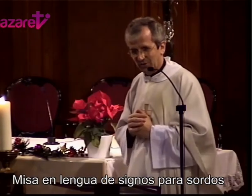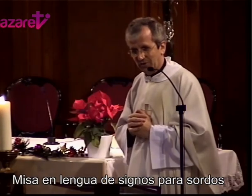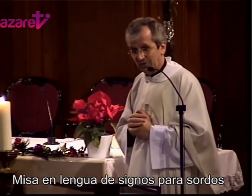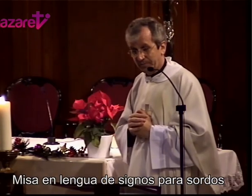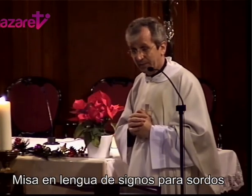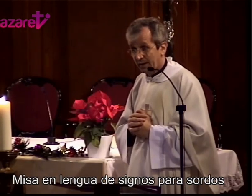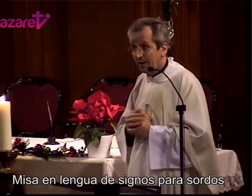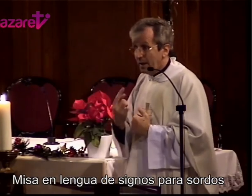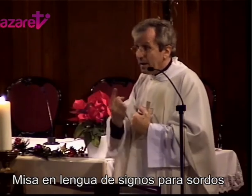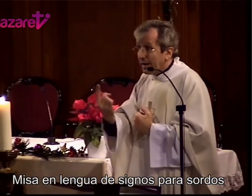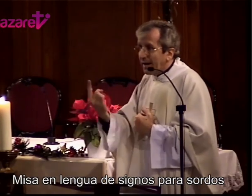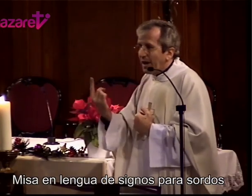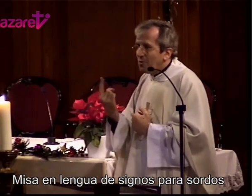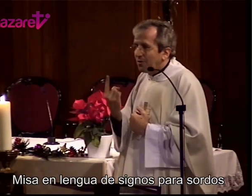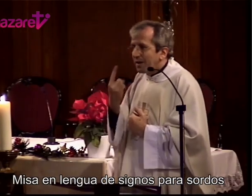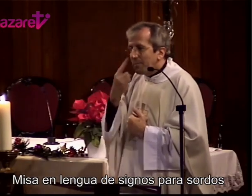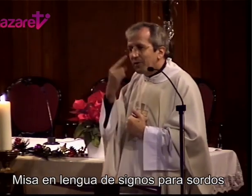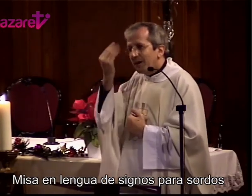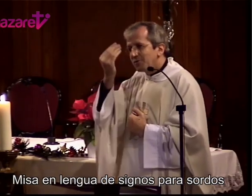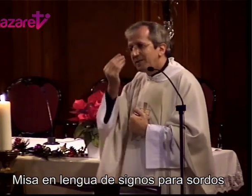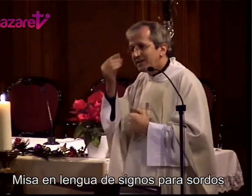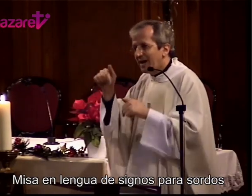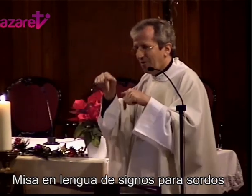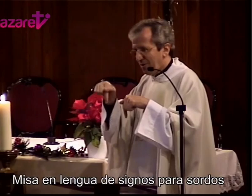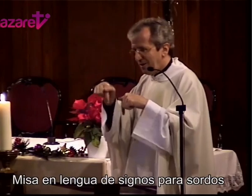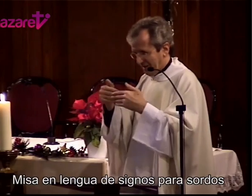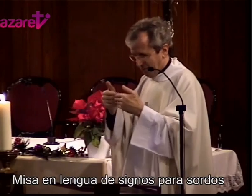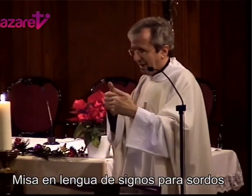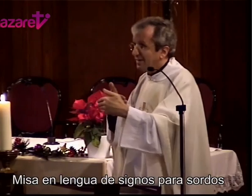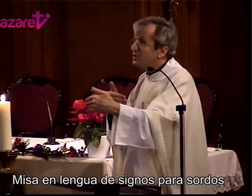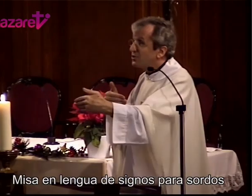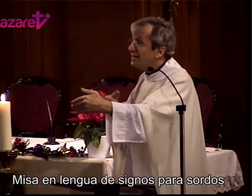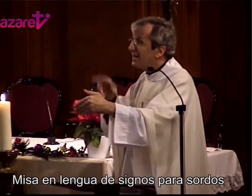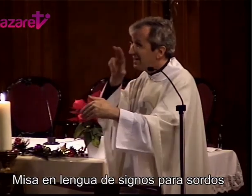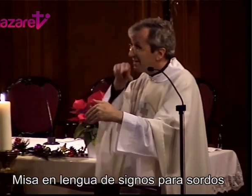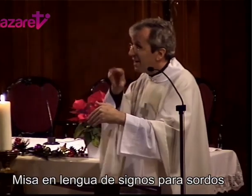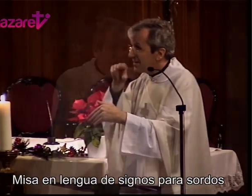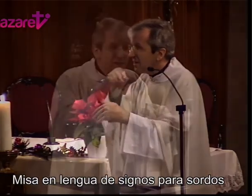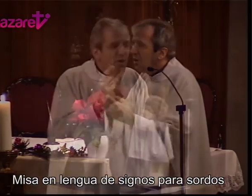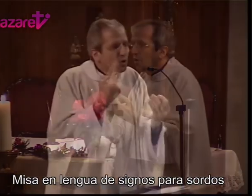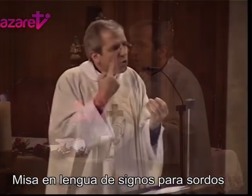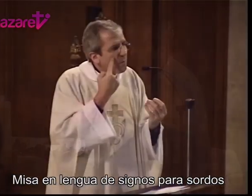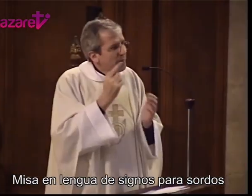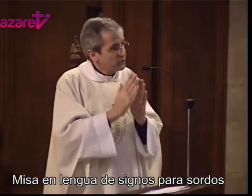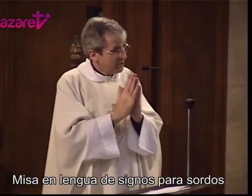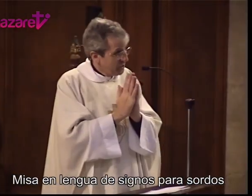nosotros. Cada uno podríamos pensar hoy y durante estos días de Navidad cómo vamos en nuestra